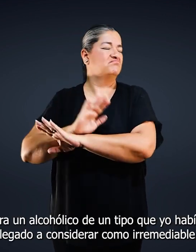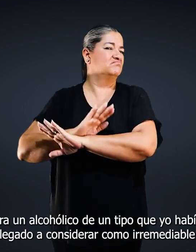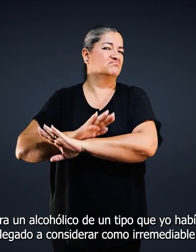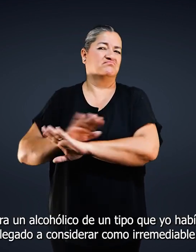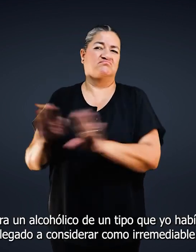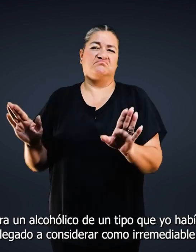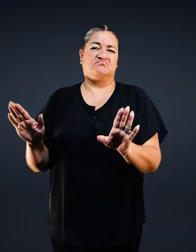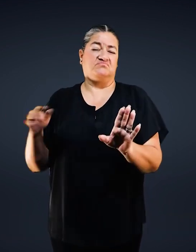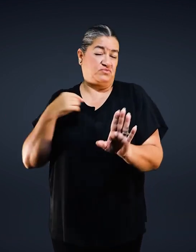como irremediable.